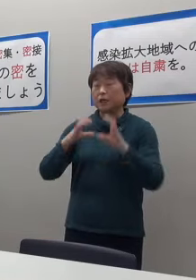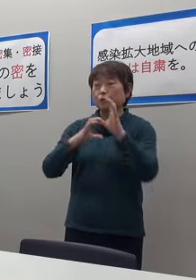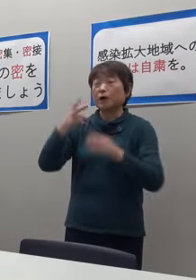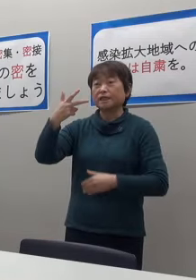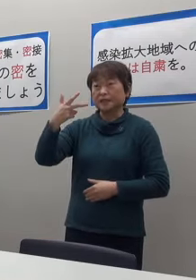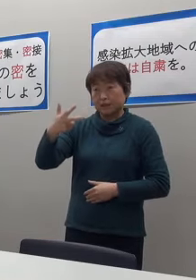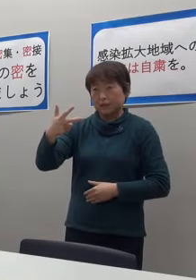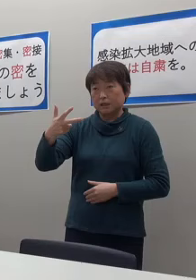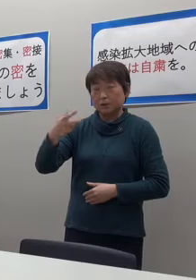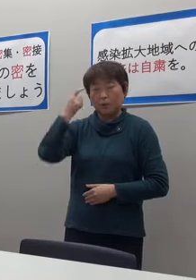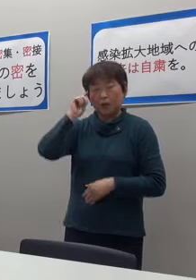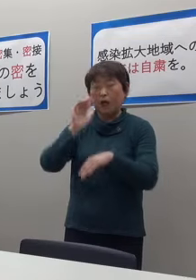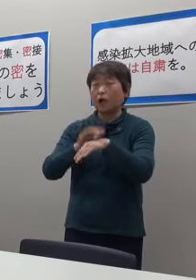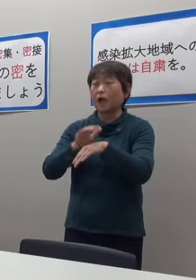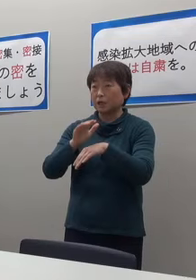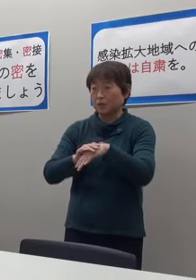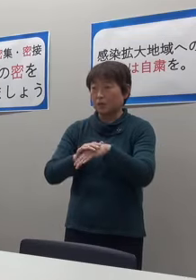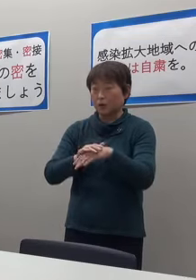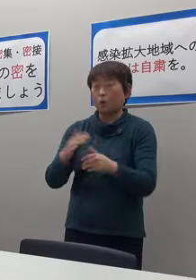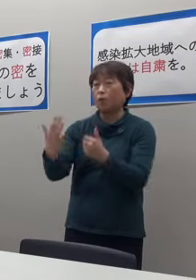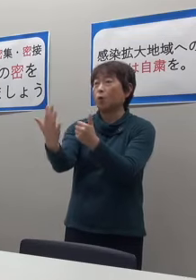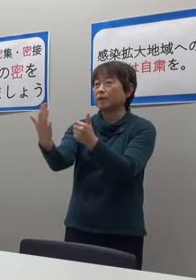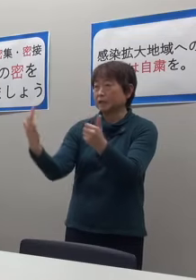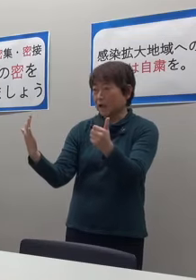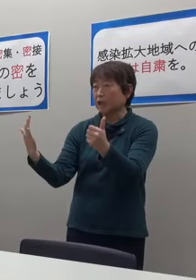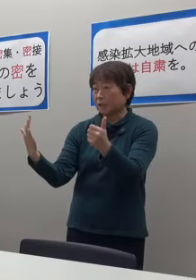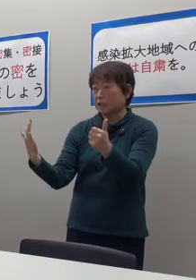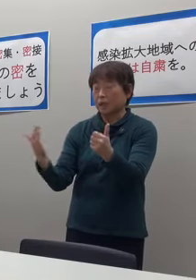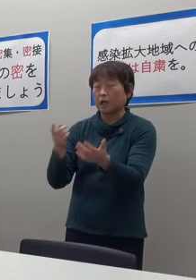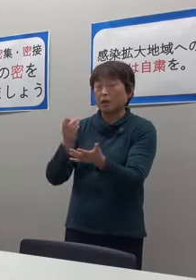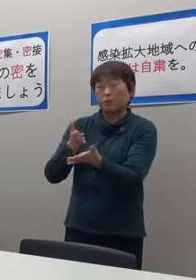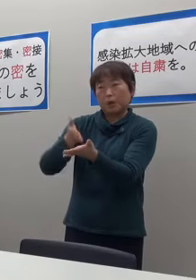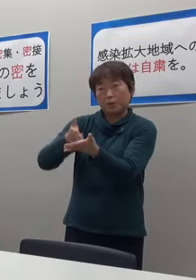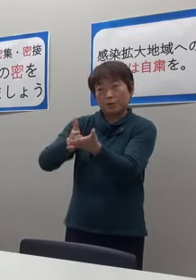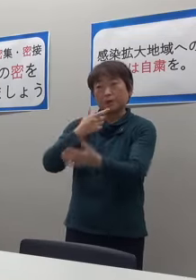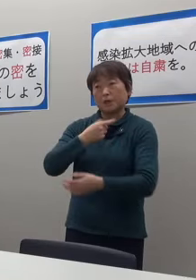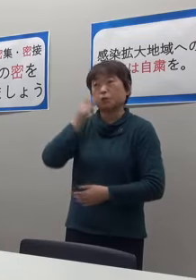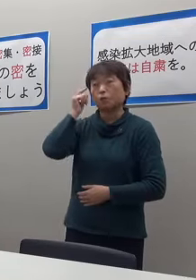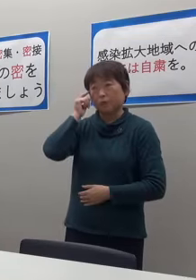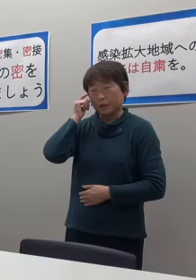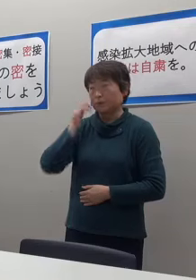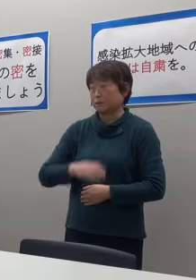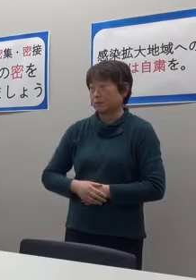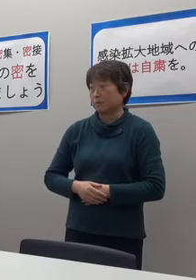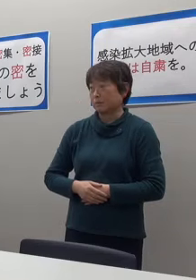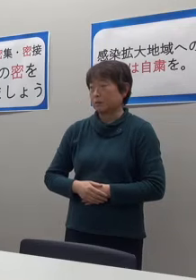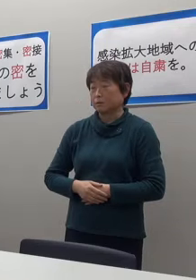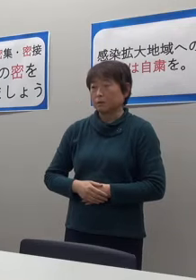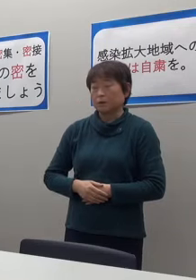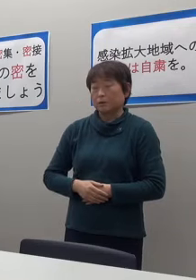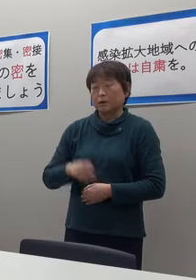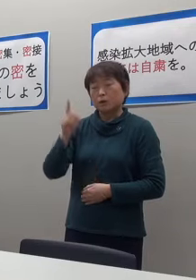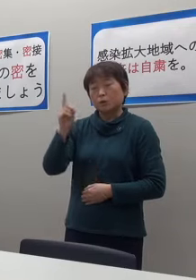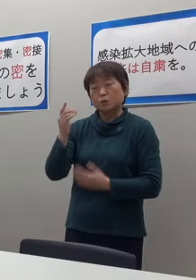で、述べさせていただきたいというふうに思っております。 より広い範囲の休校措置とかも一応検討はしている